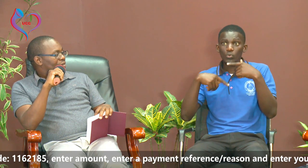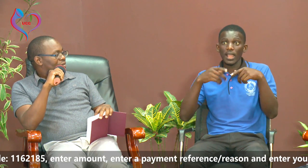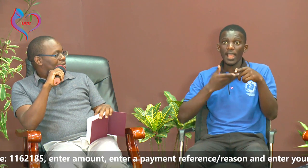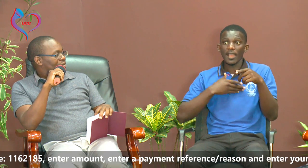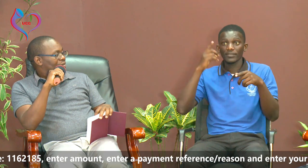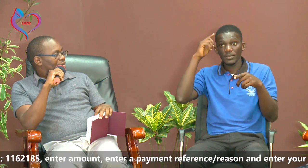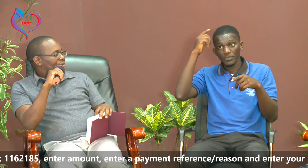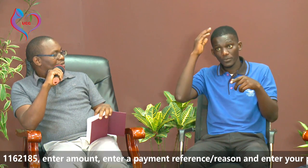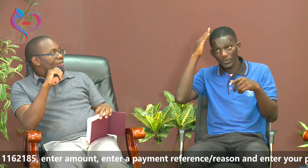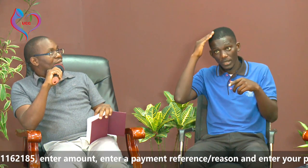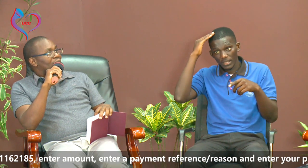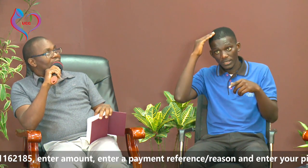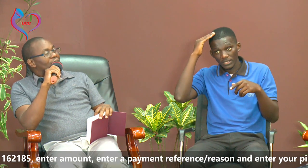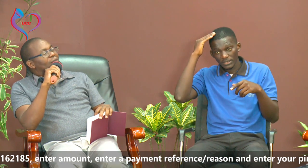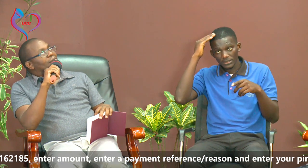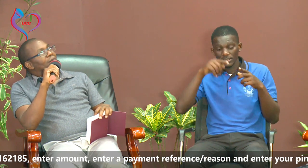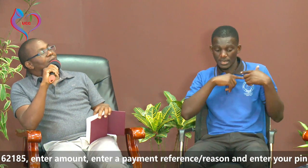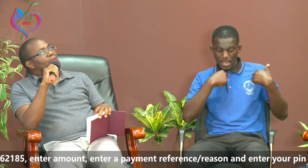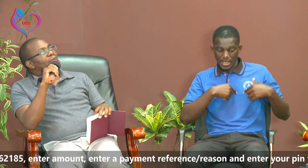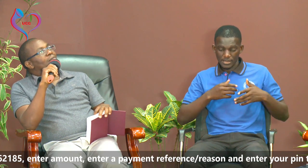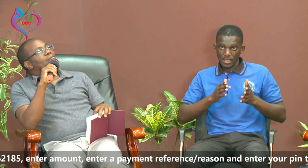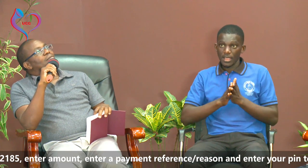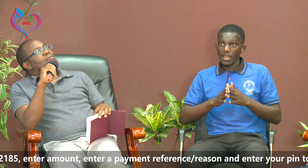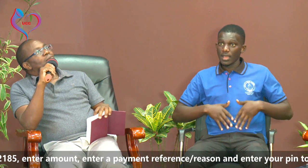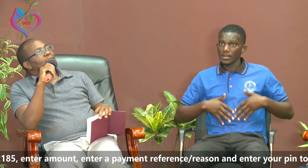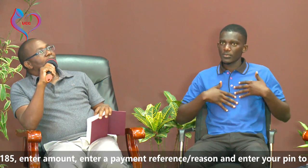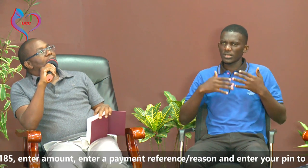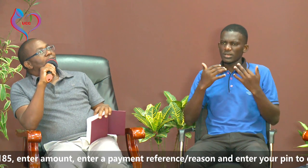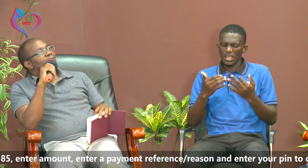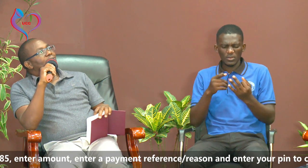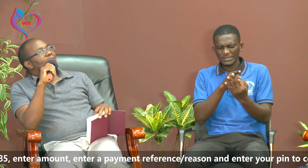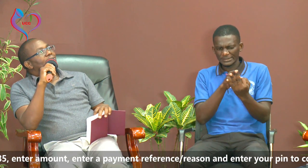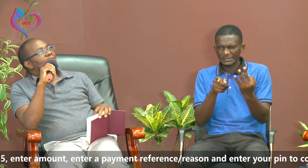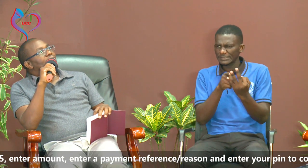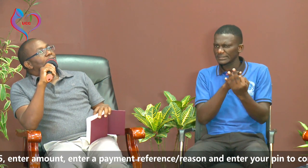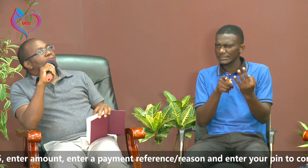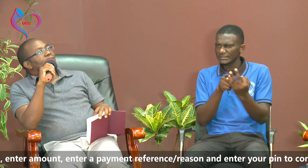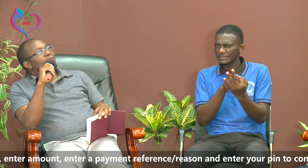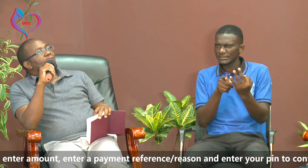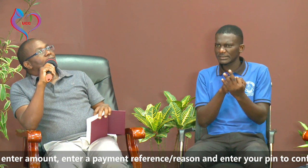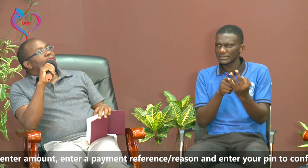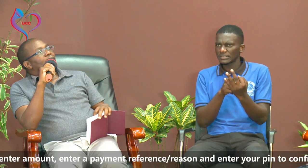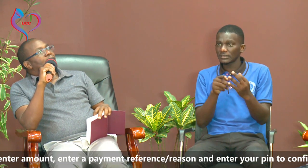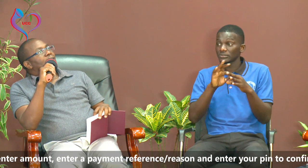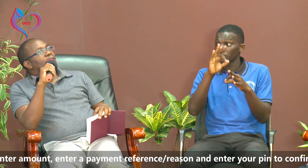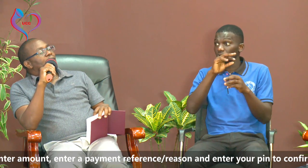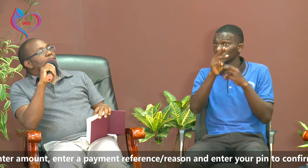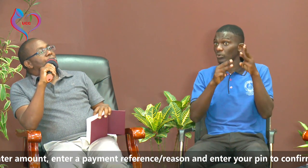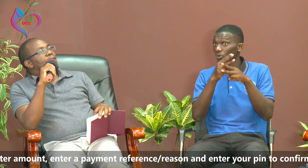heart ne body nabuza kati mwebyo bisatu where is the spiritual world? The question is so say. Okay, a